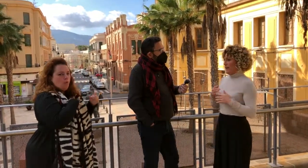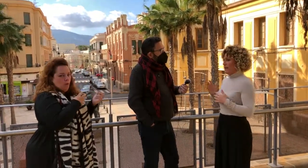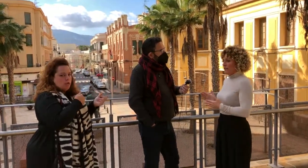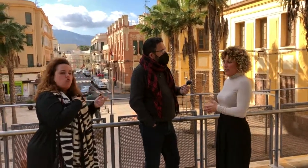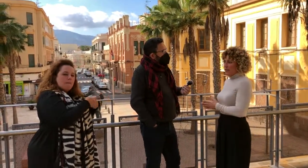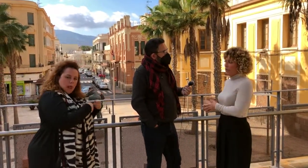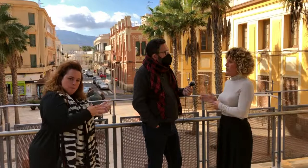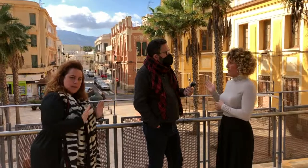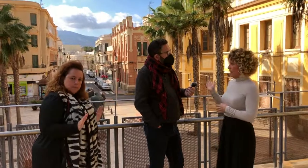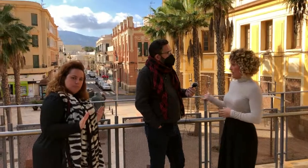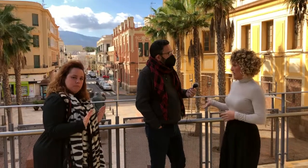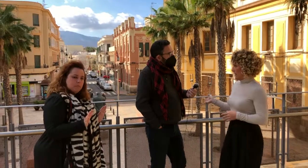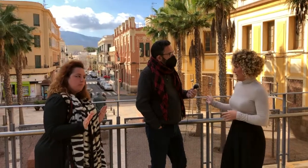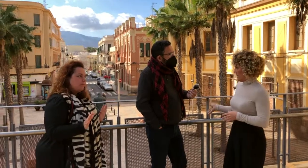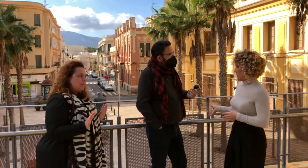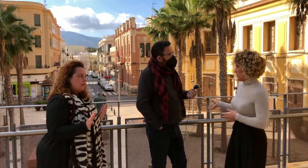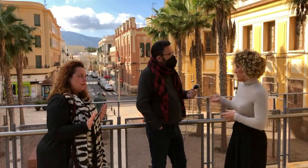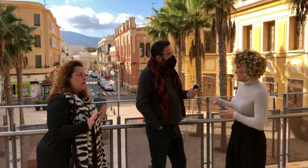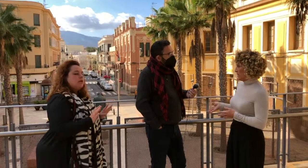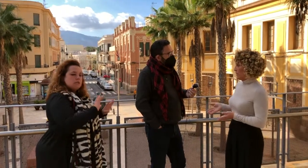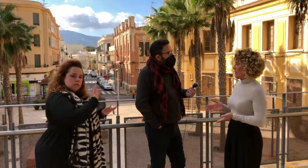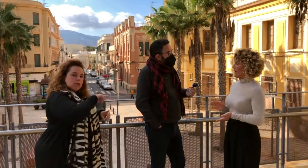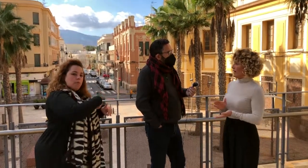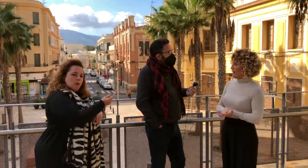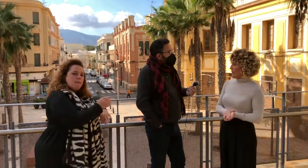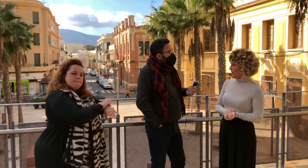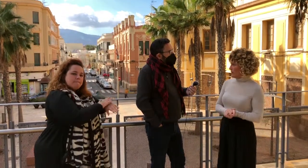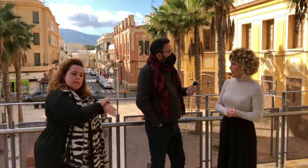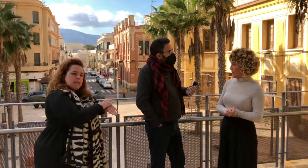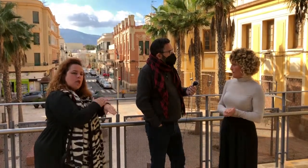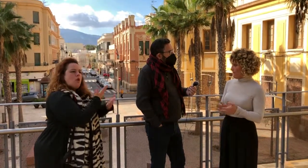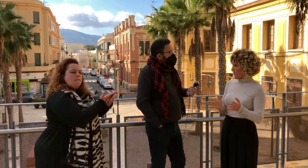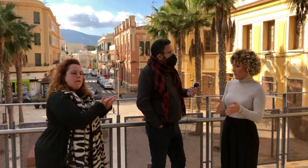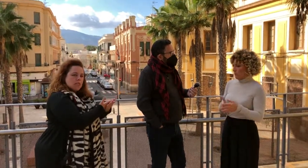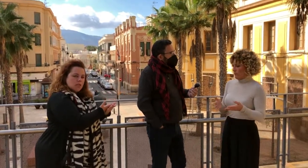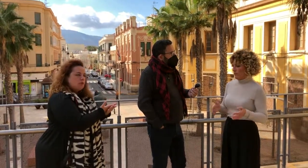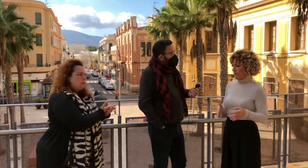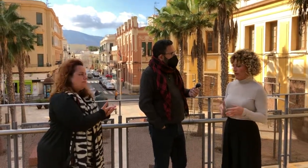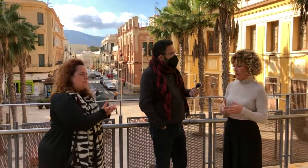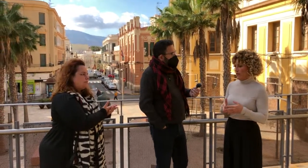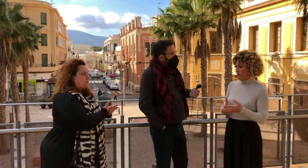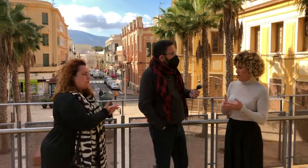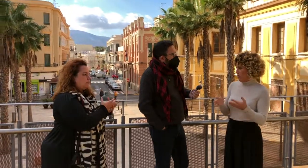compré. Es cierto que el Ministerio de Educación ha pedido, ¿no?,